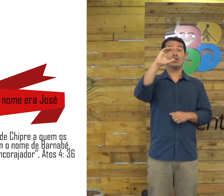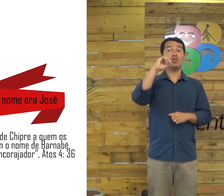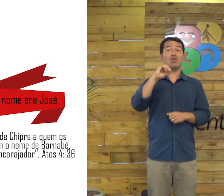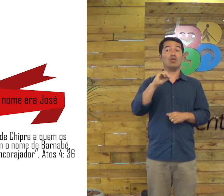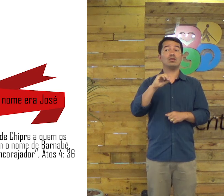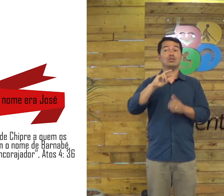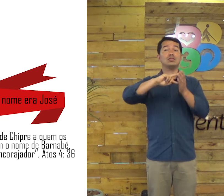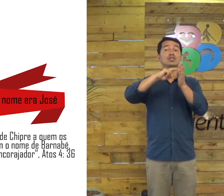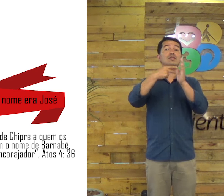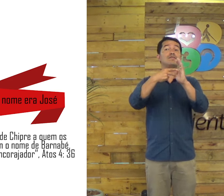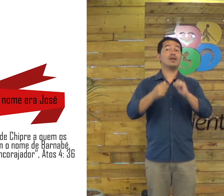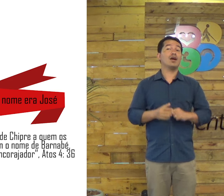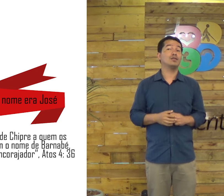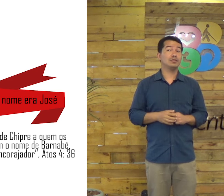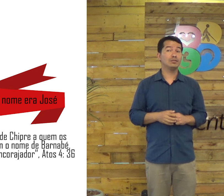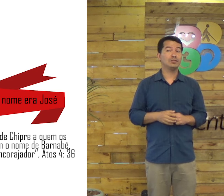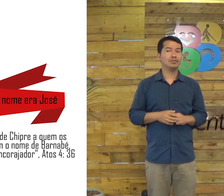Então, Jacó significa o quê?